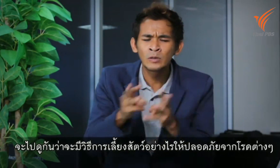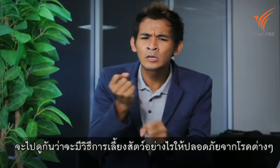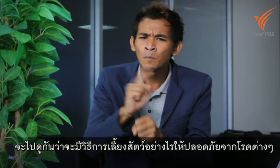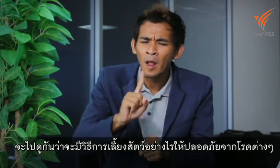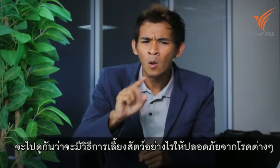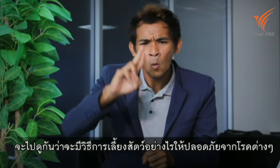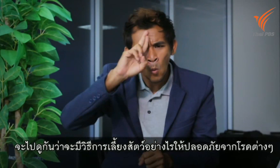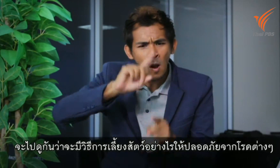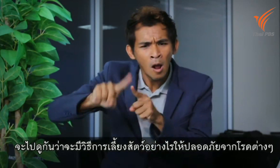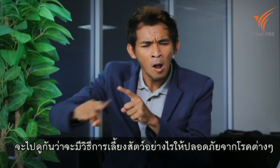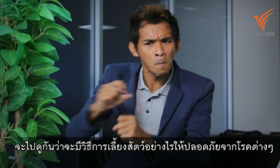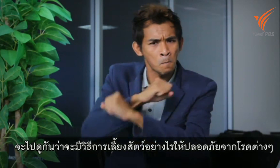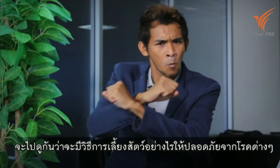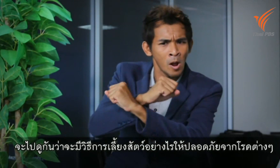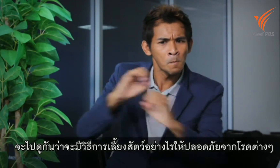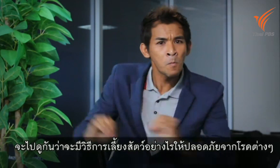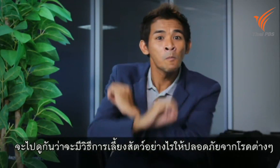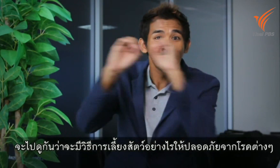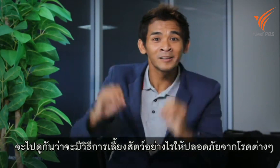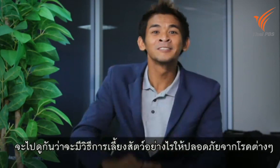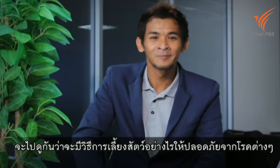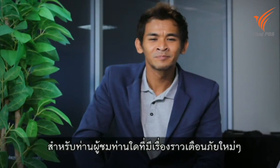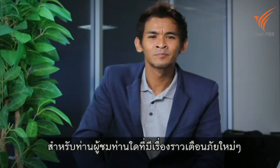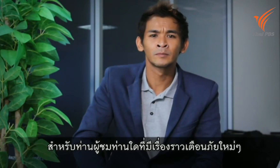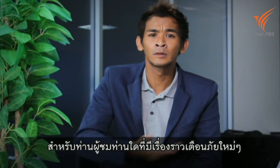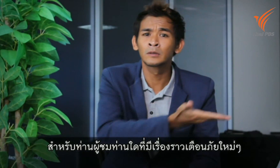าจะมีวิธีการเลี้ยงสัตว์อย่างไรให้ปลอดภัยจากโรค